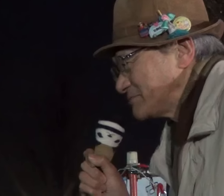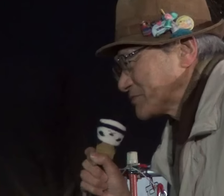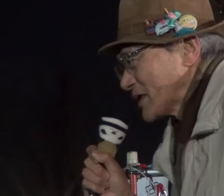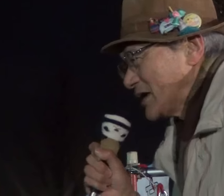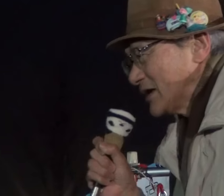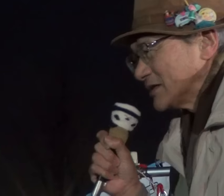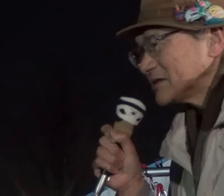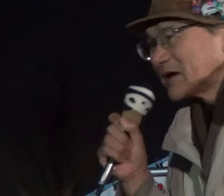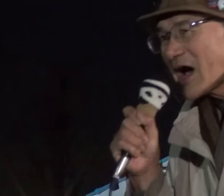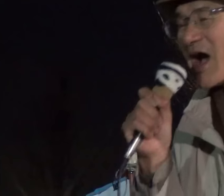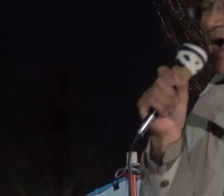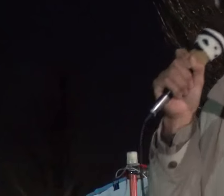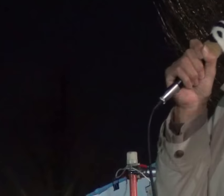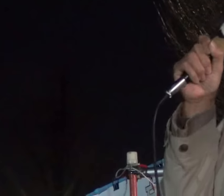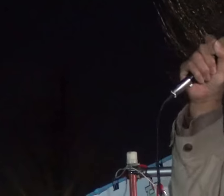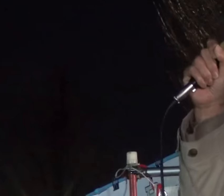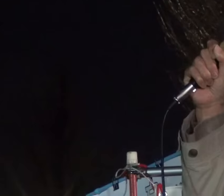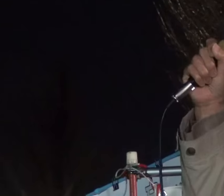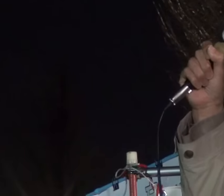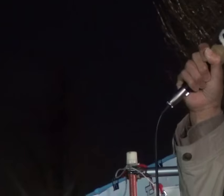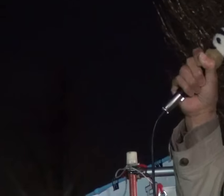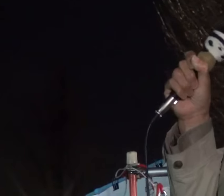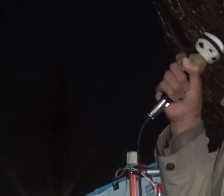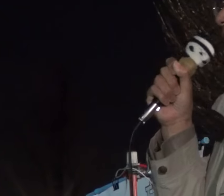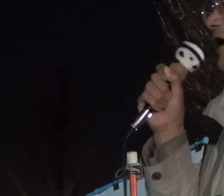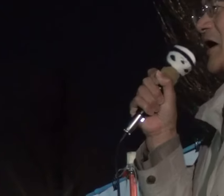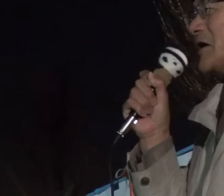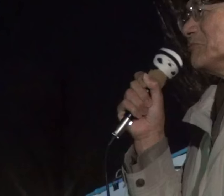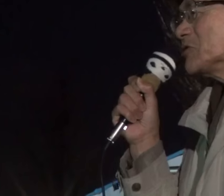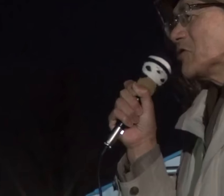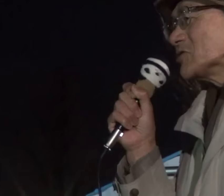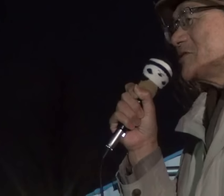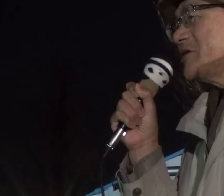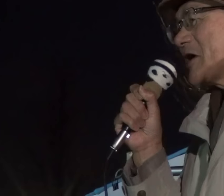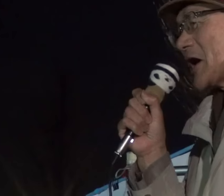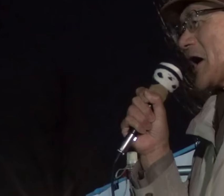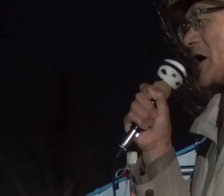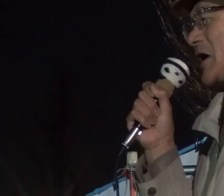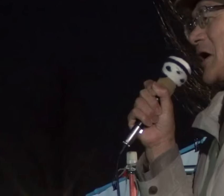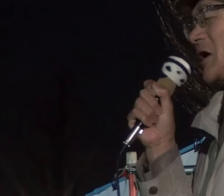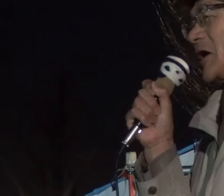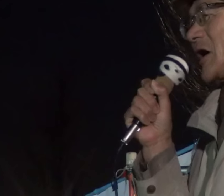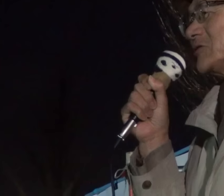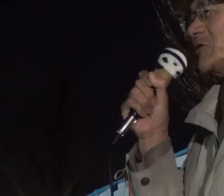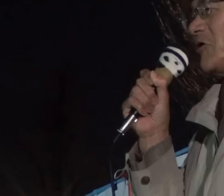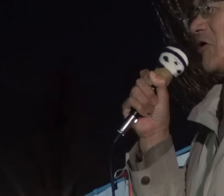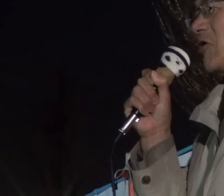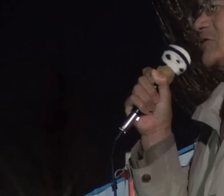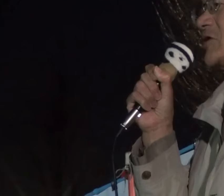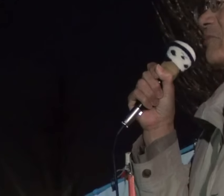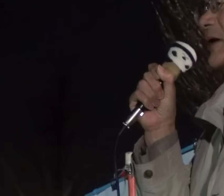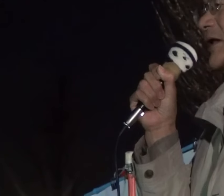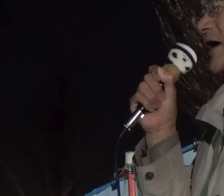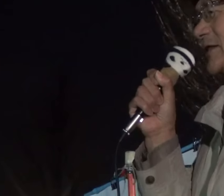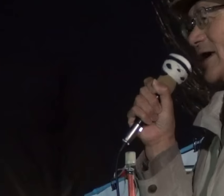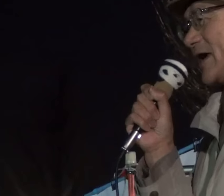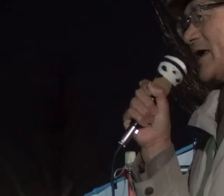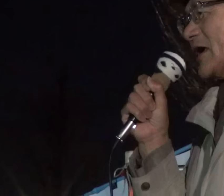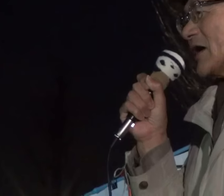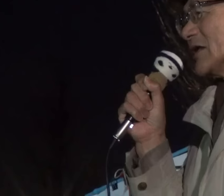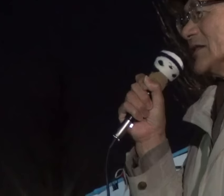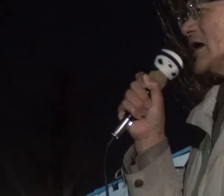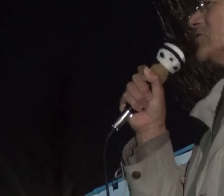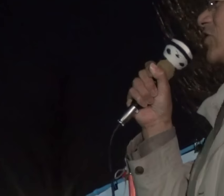。ですからこれは向こうの陣営が、閣僚を送り込めない